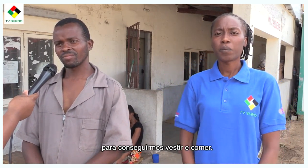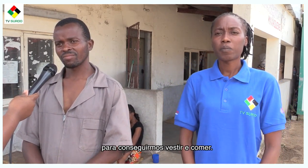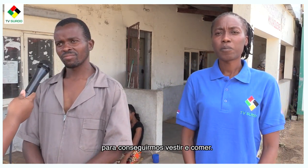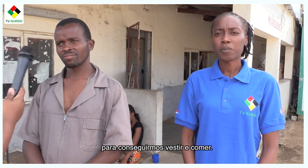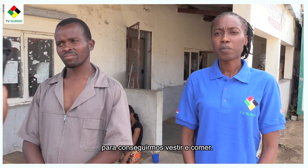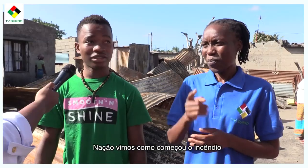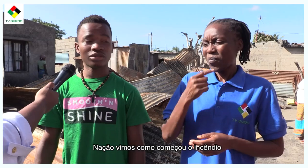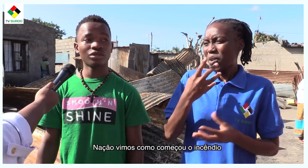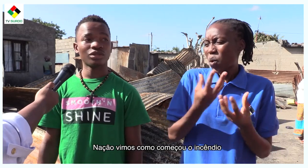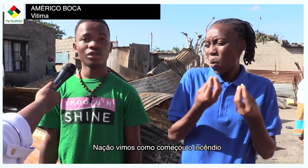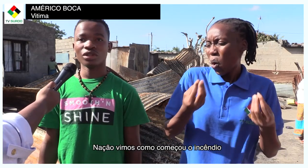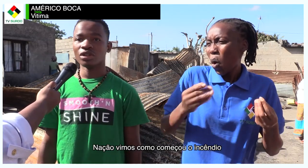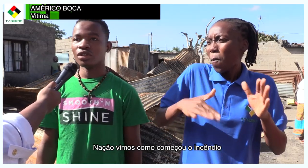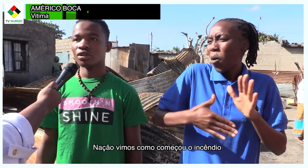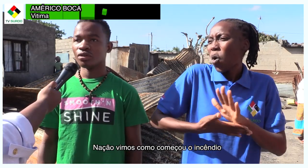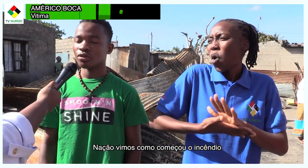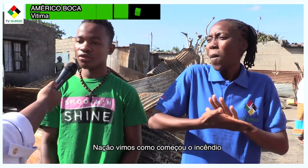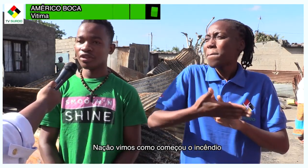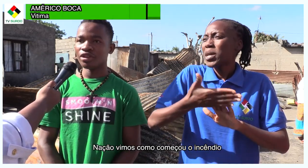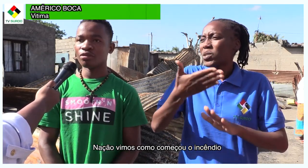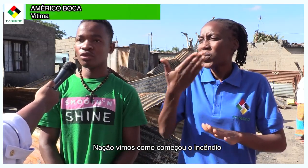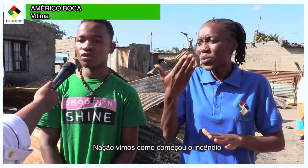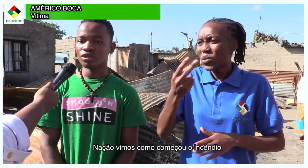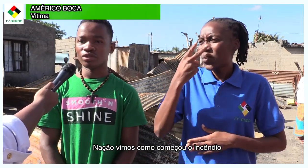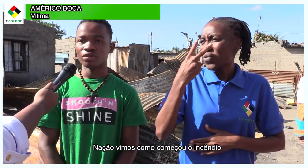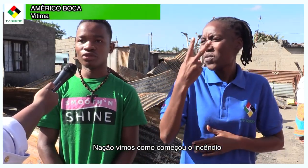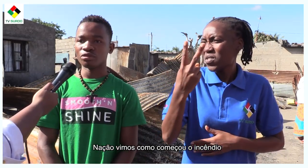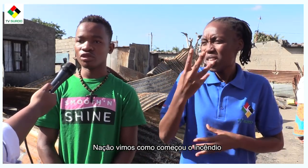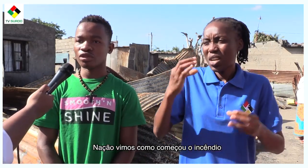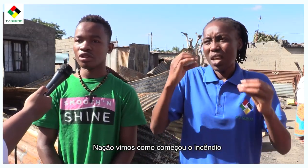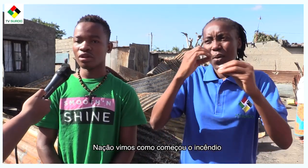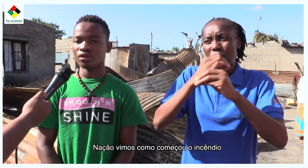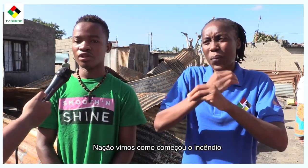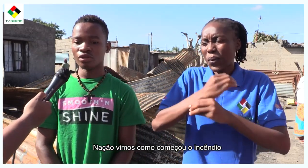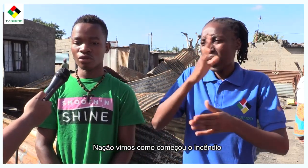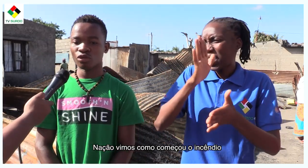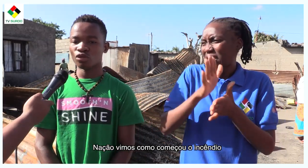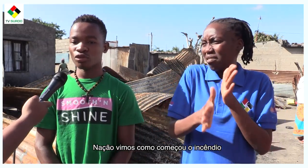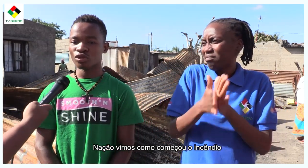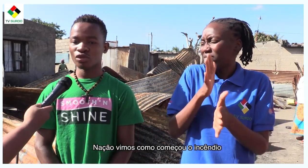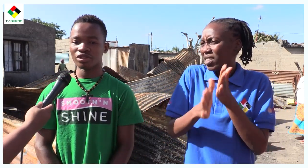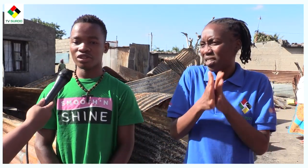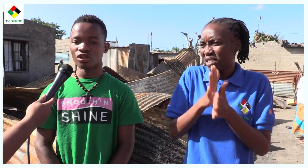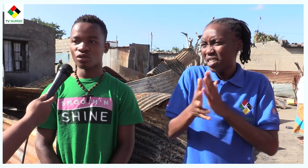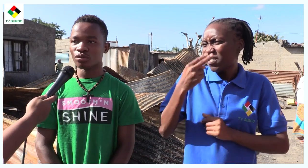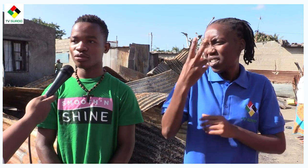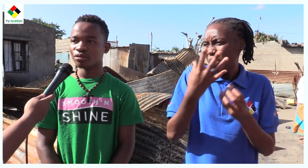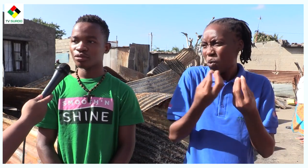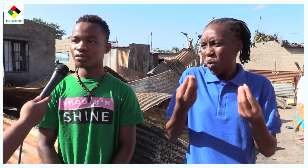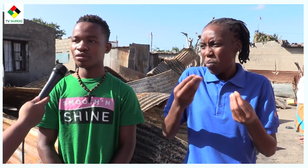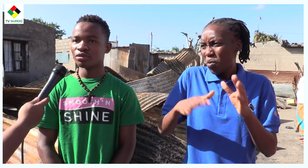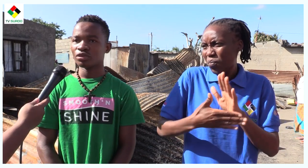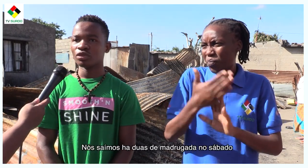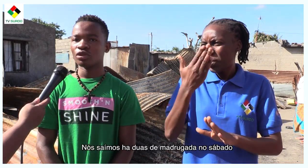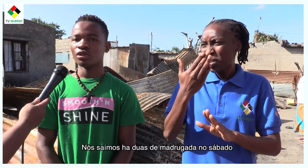Nós não vimos como começou o incêndio.